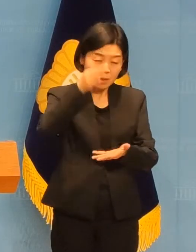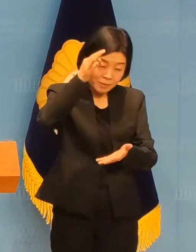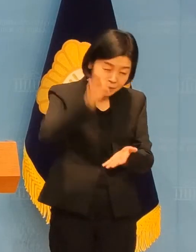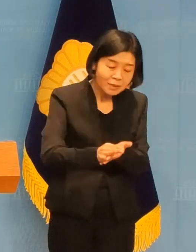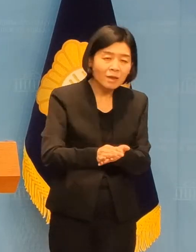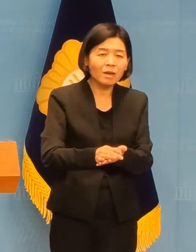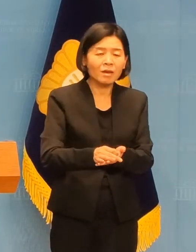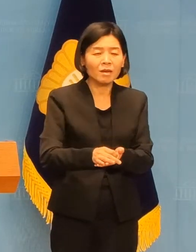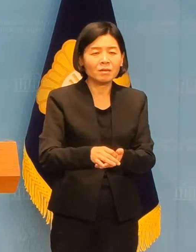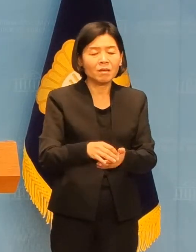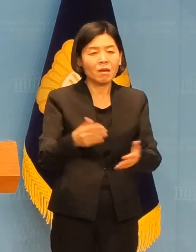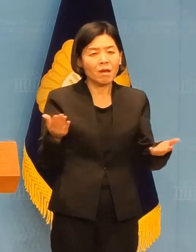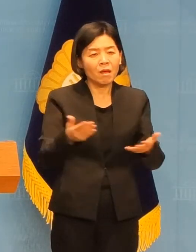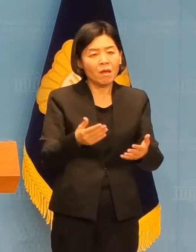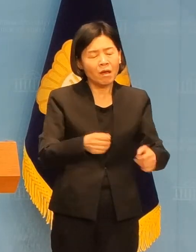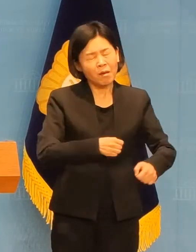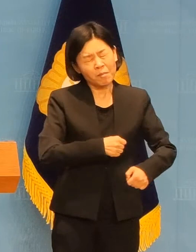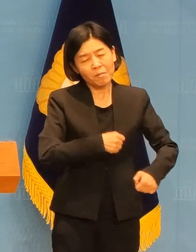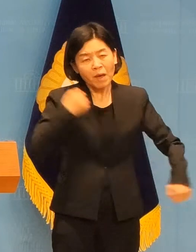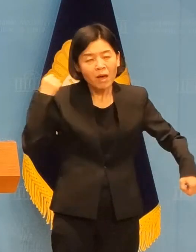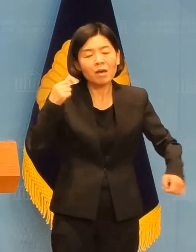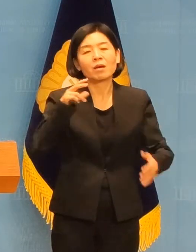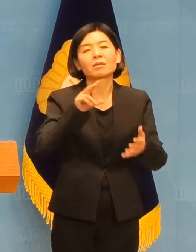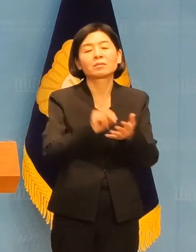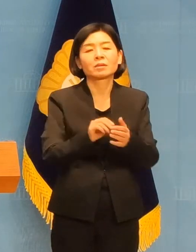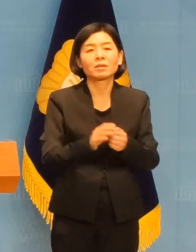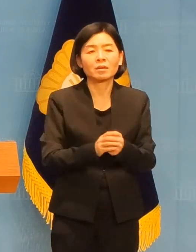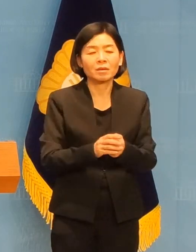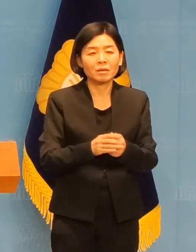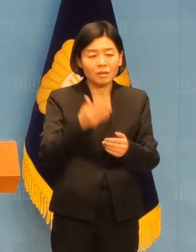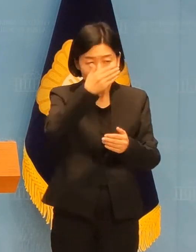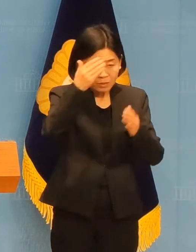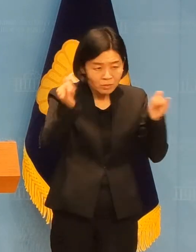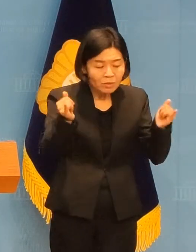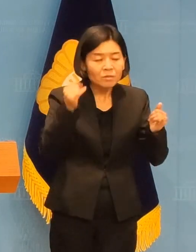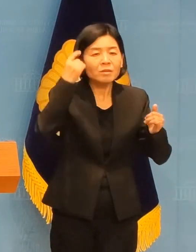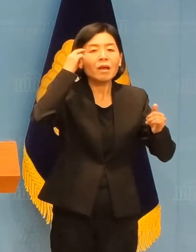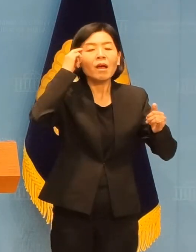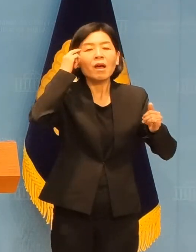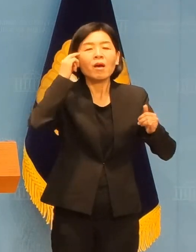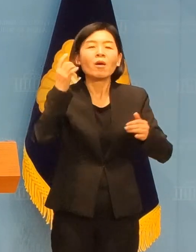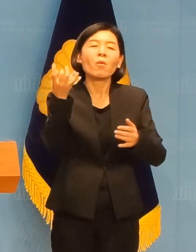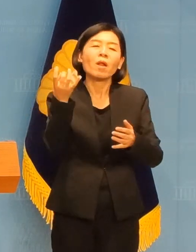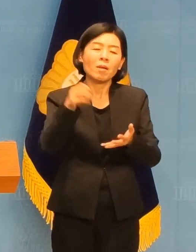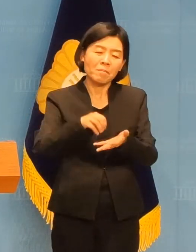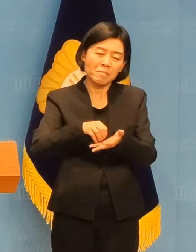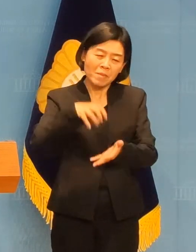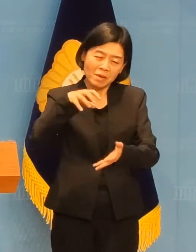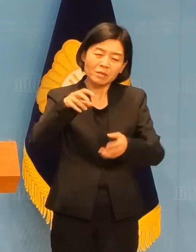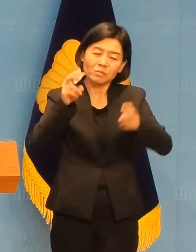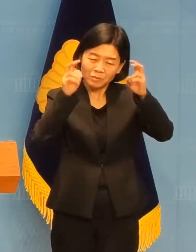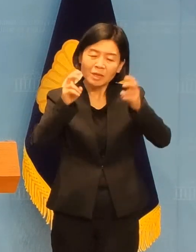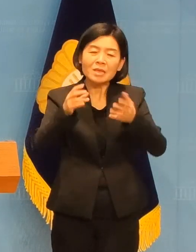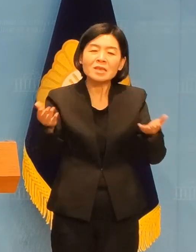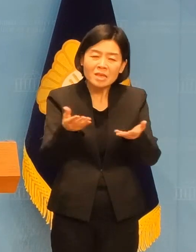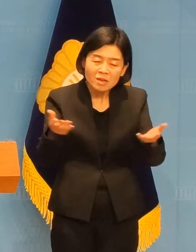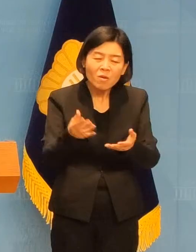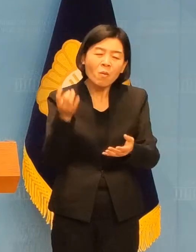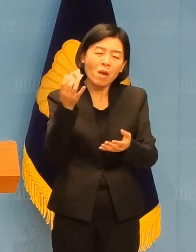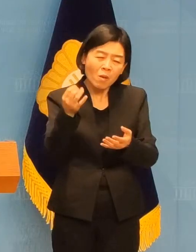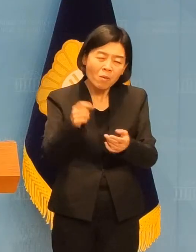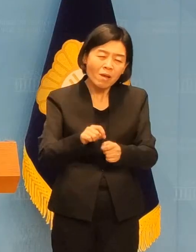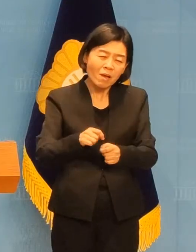절망을 낳고 있습니다. 청년들은 이 업계가 다 그렇다는 압박 속에서 침묵을 강요당하고